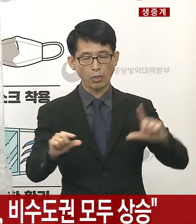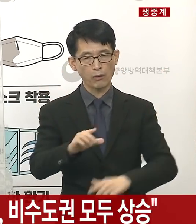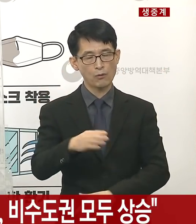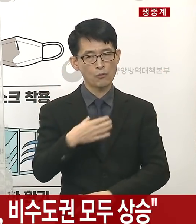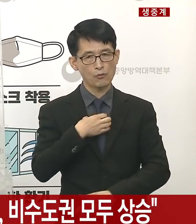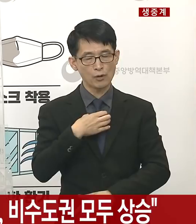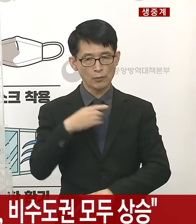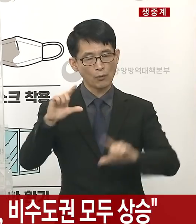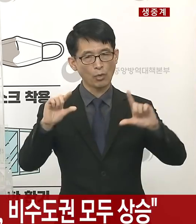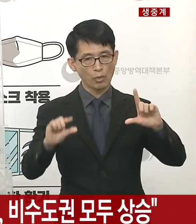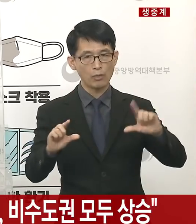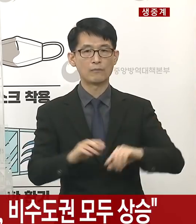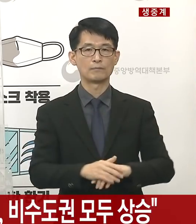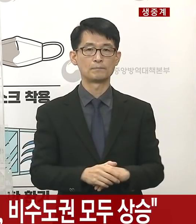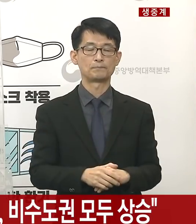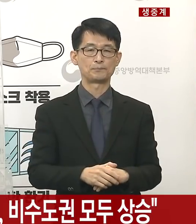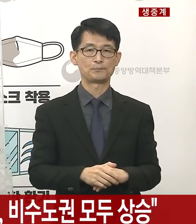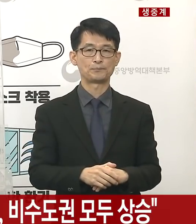있는 상황입니다.